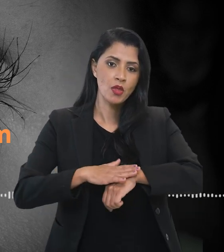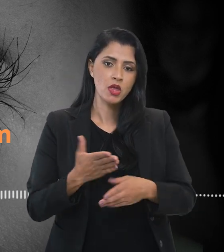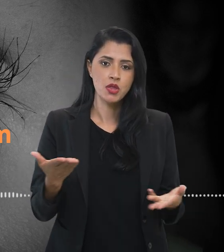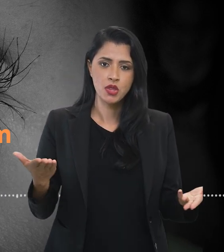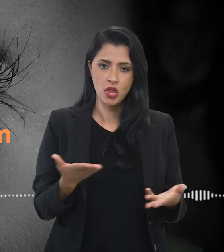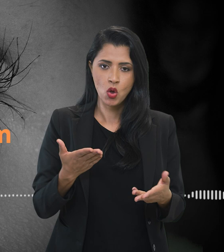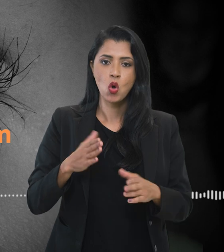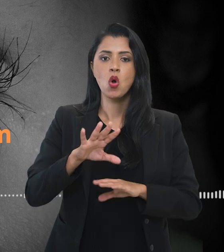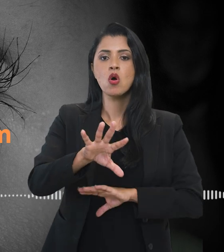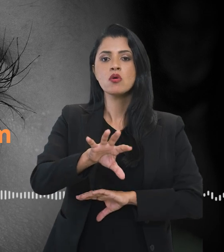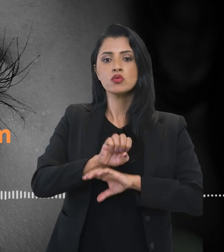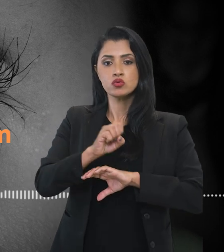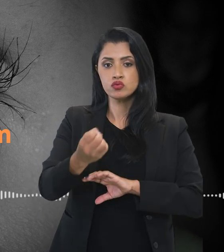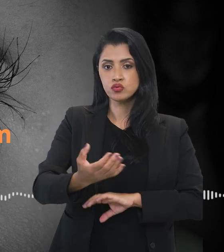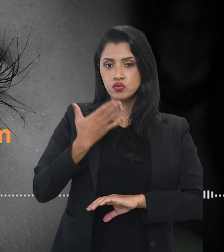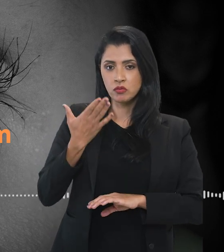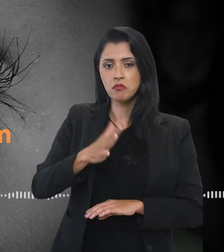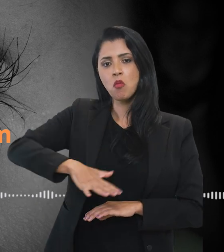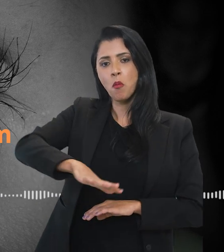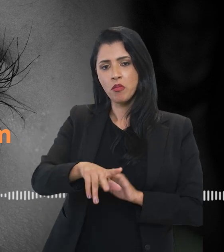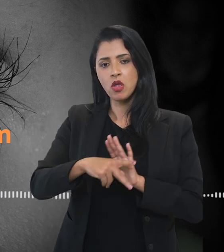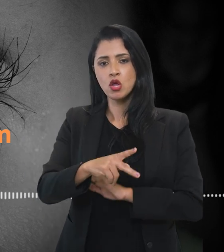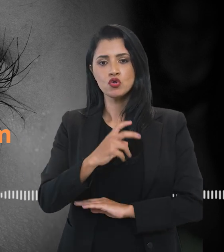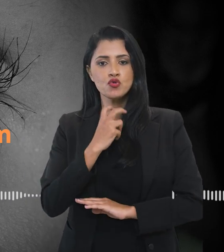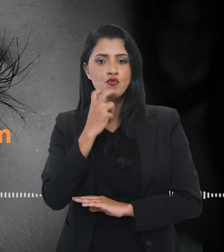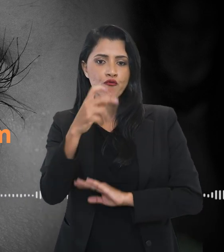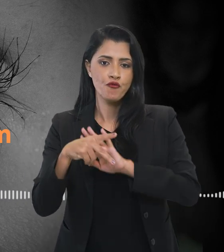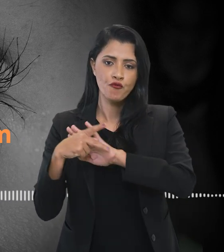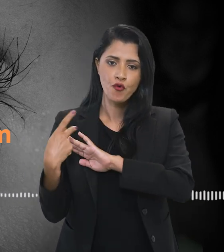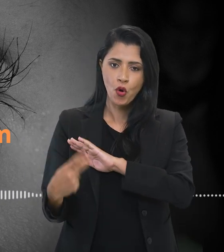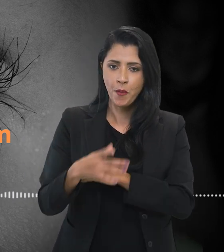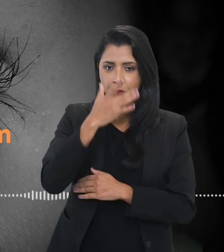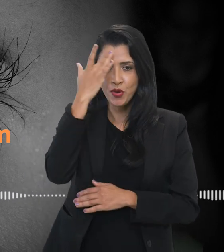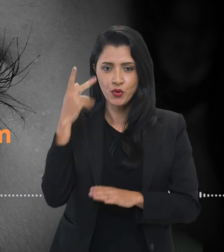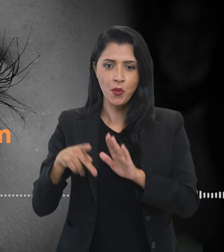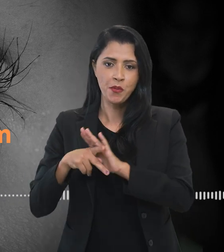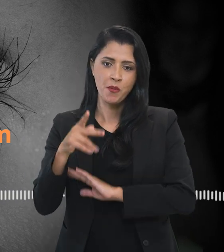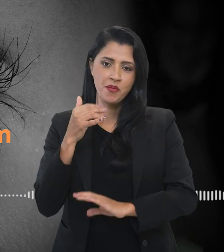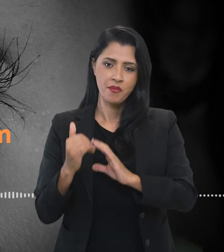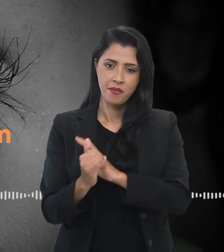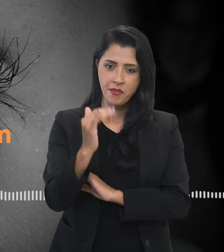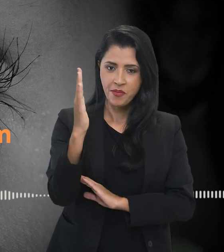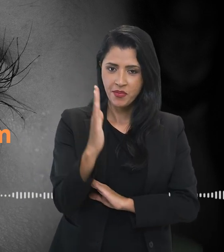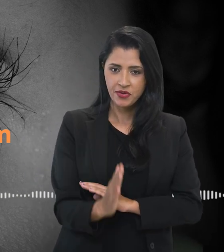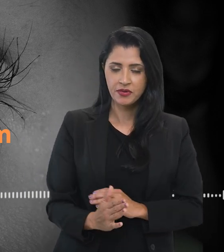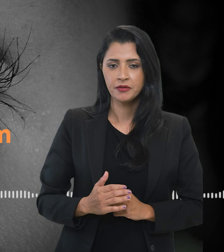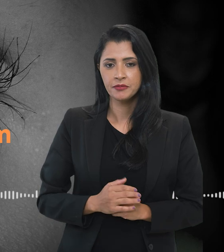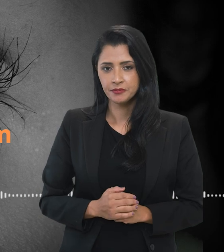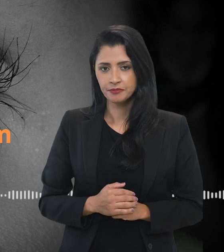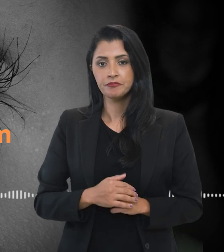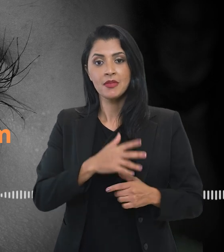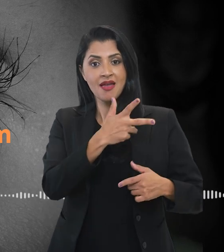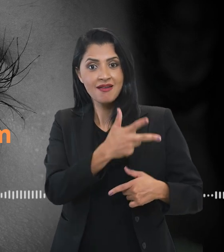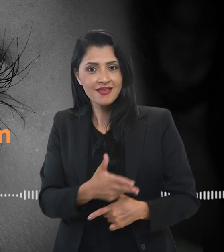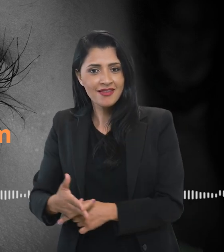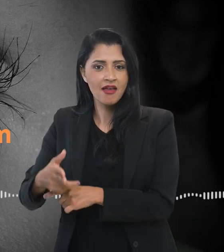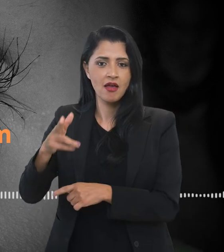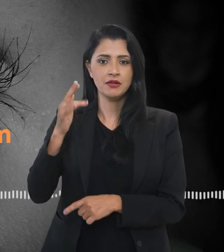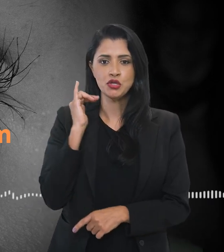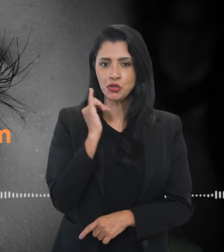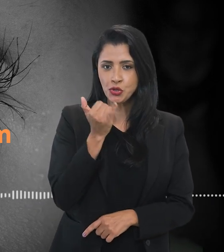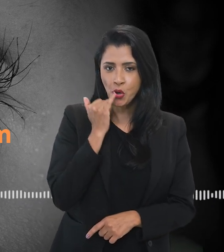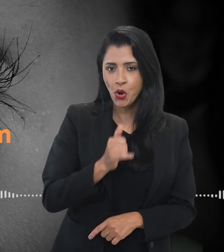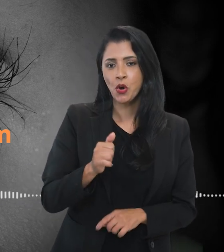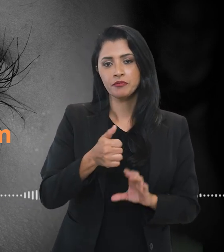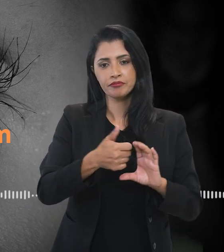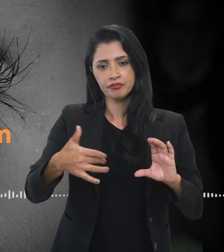Momento da ouvidoria. Um espaço que dá voz ao público da EBC. A série Histórias Raras